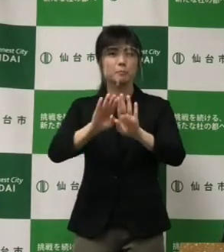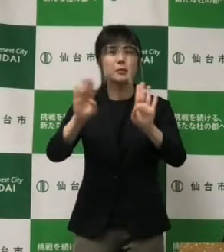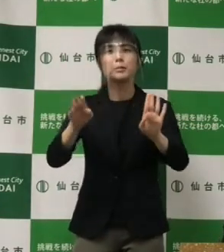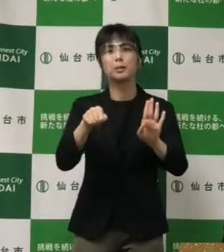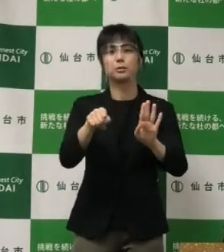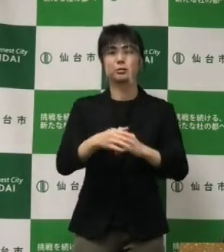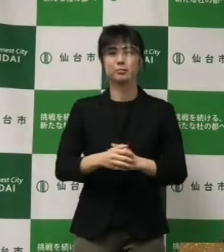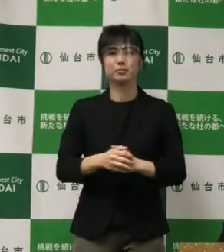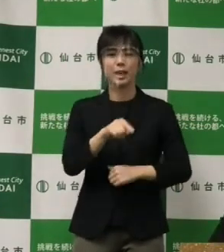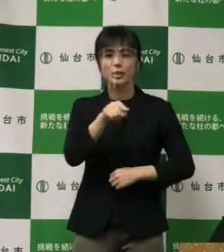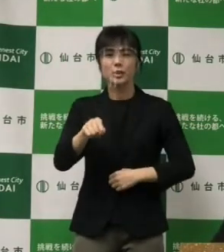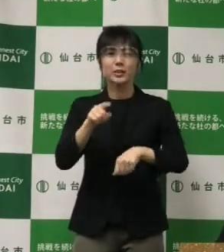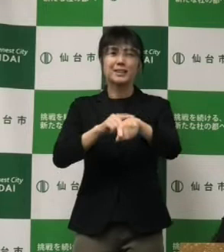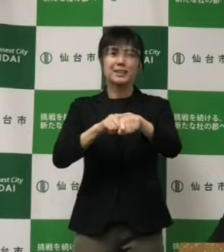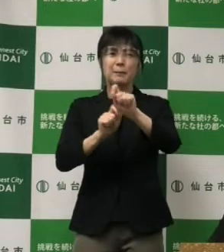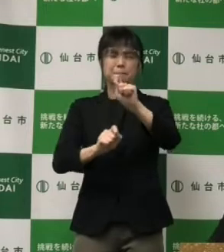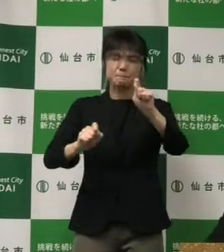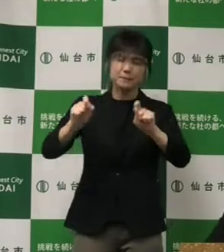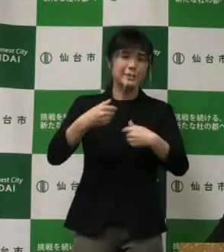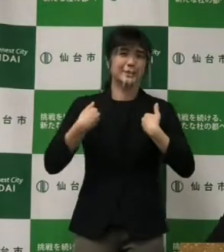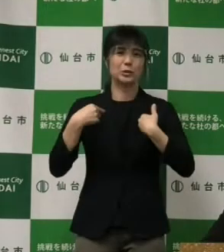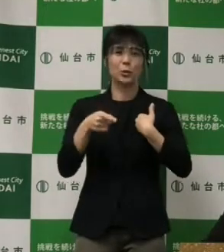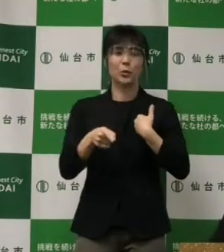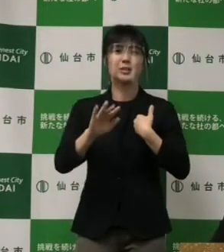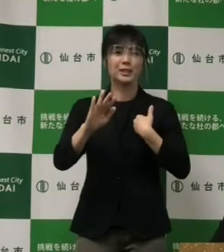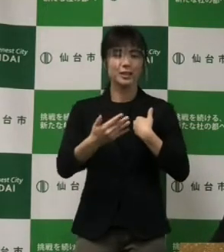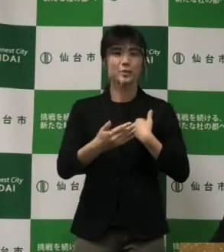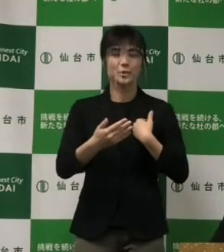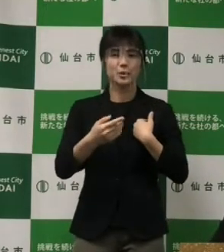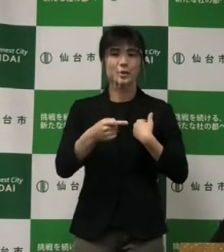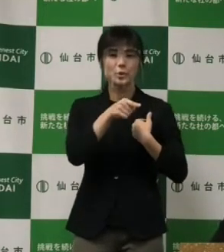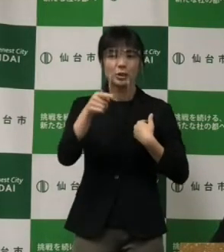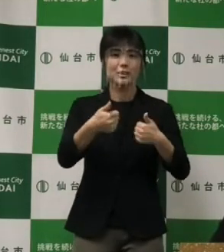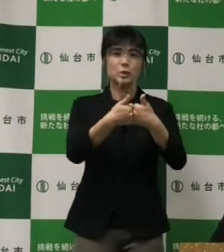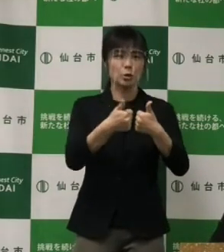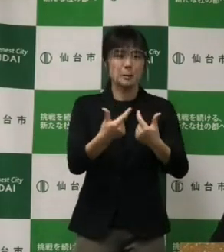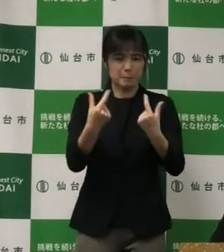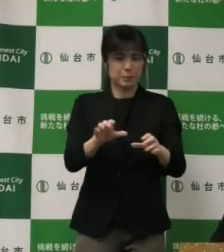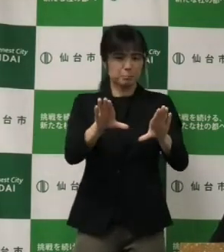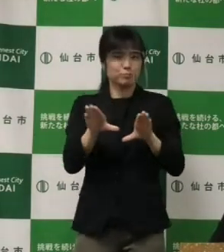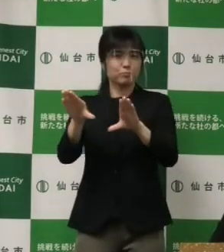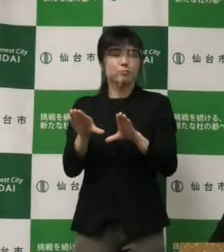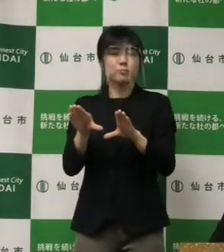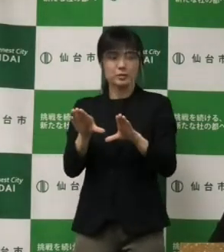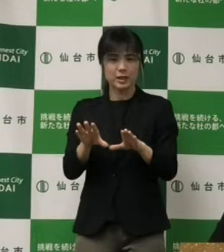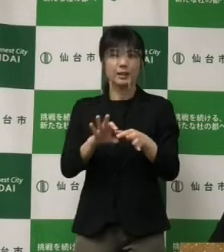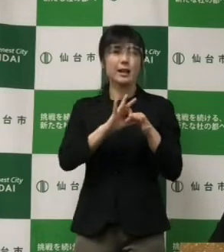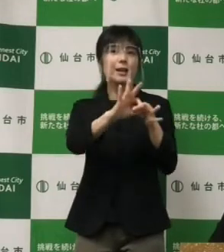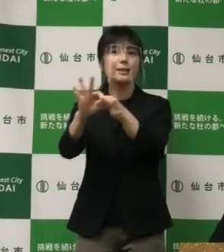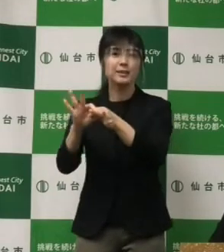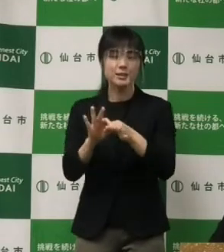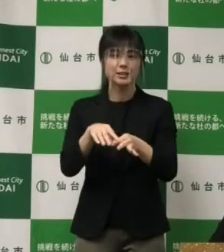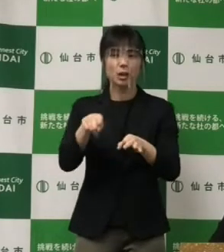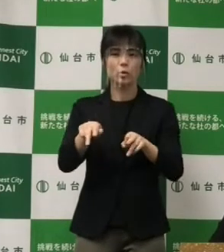かることではありますけれども、いろいろなご相談にしっかりと応じながら連携してこの取り組みが